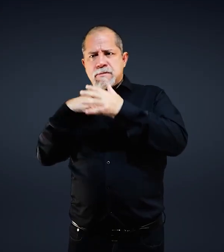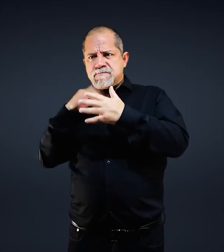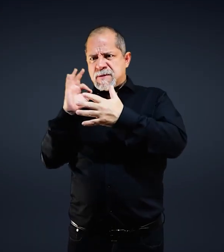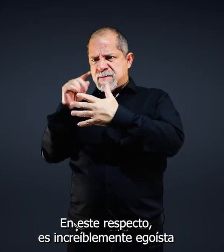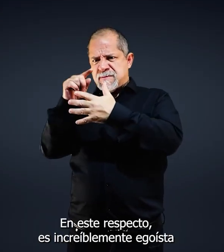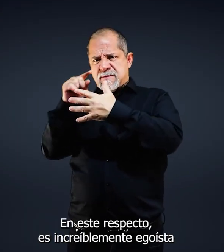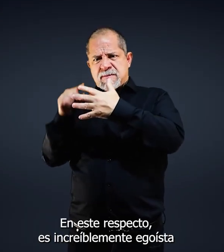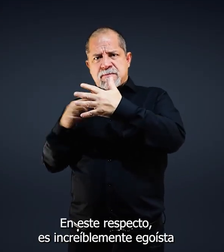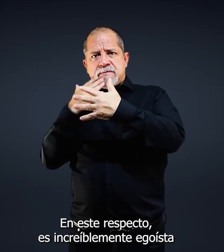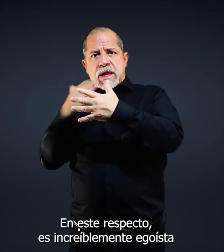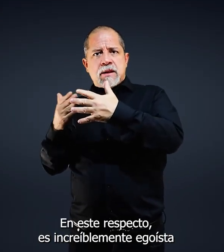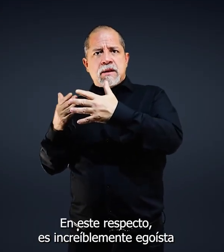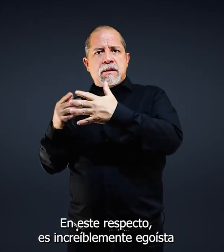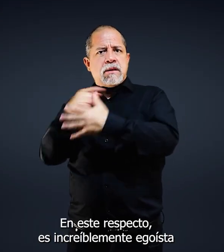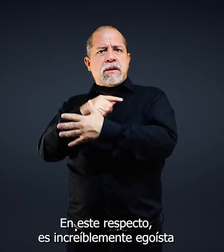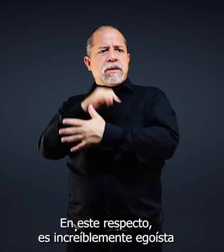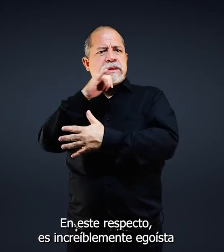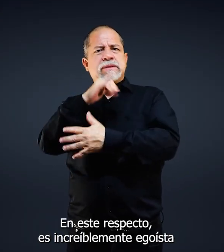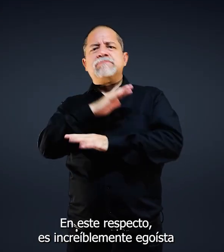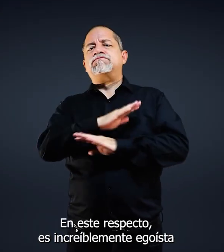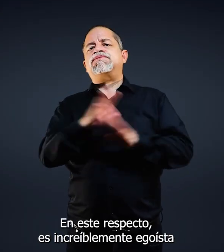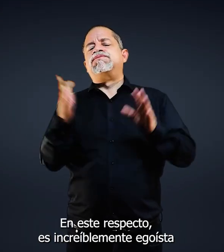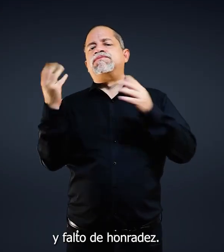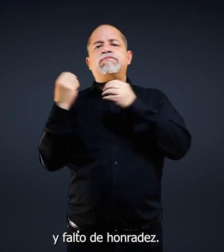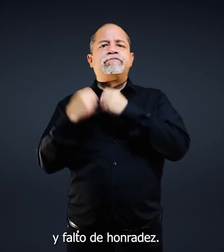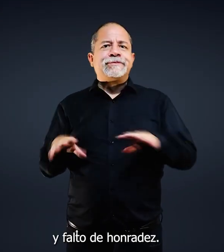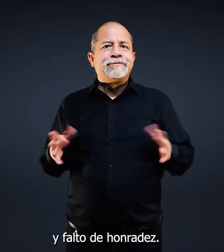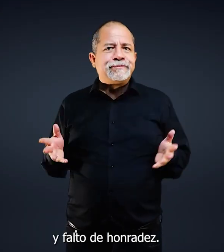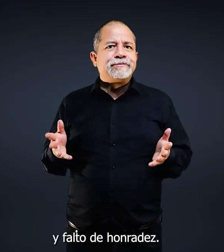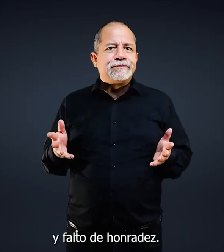En este respecto es increíblemente egoísta y falto de honradez.